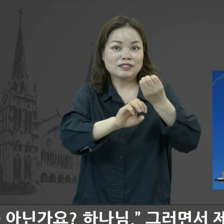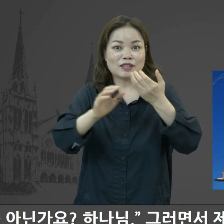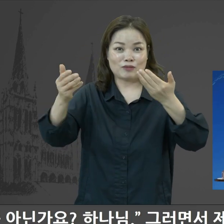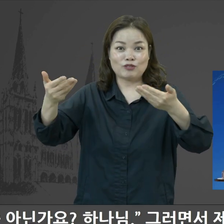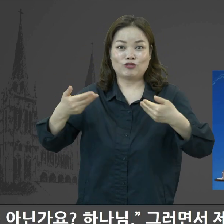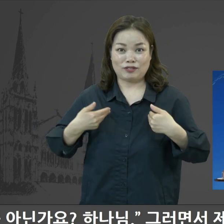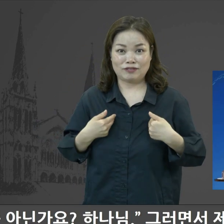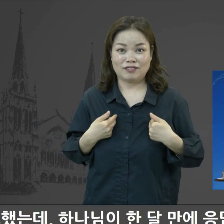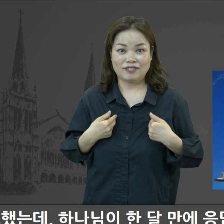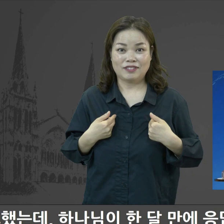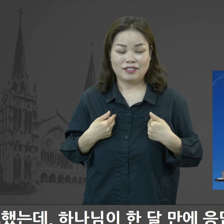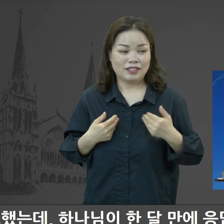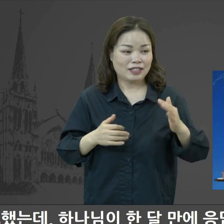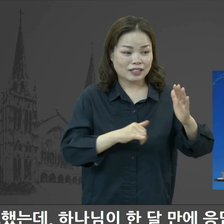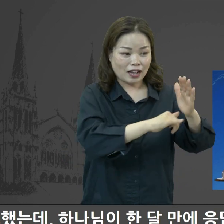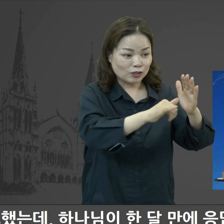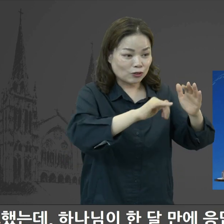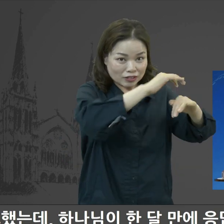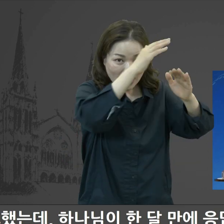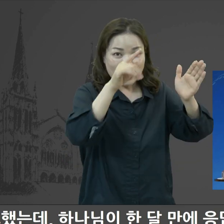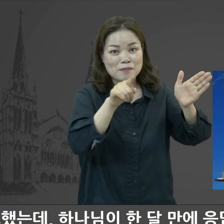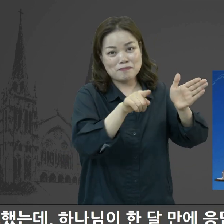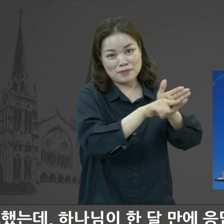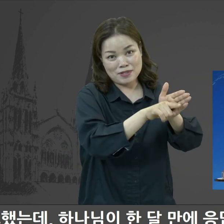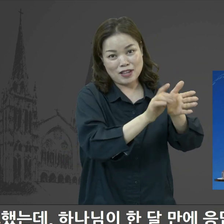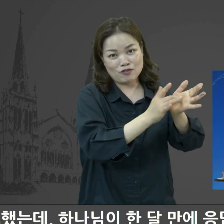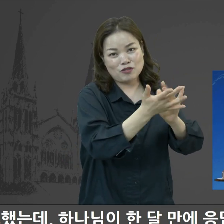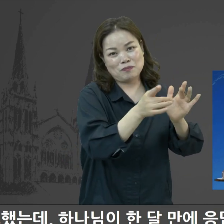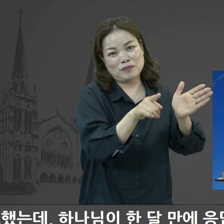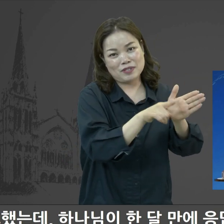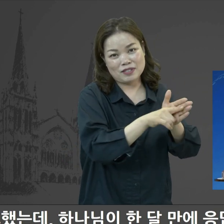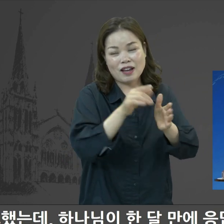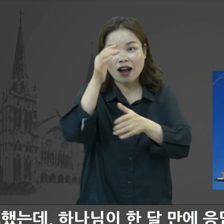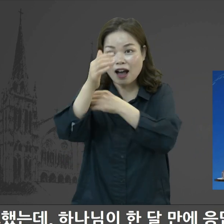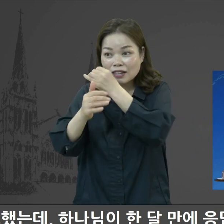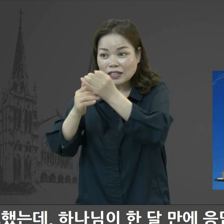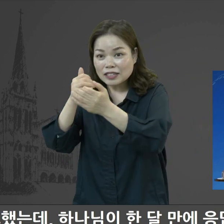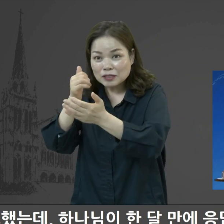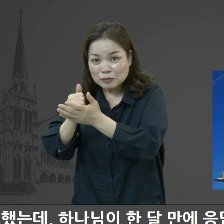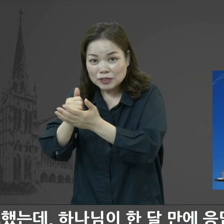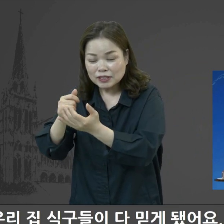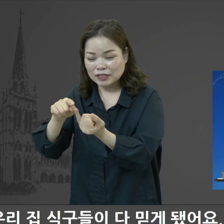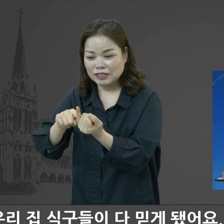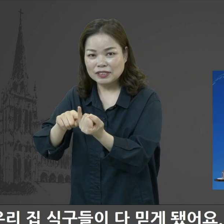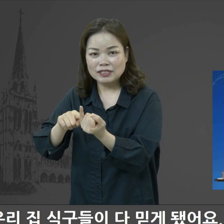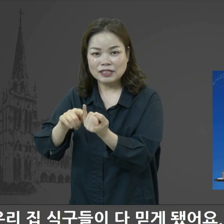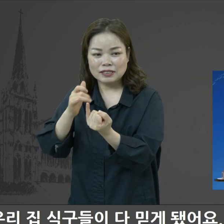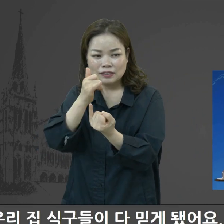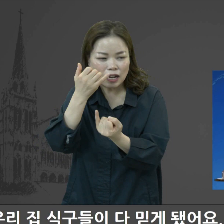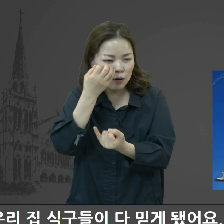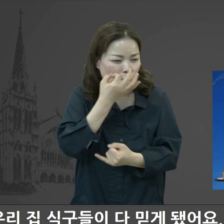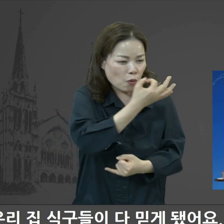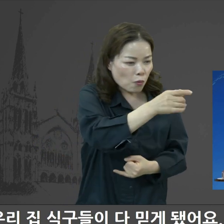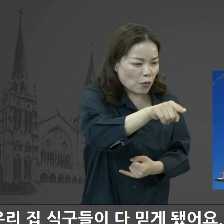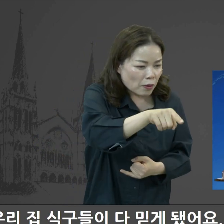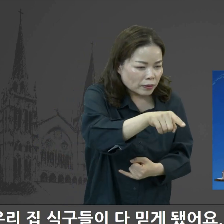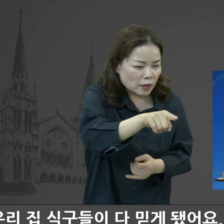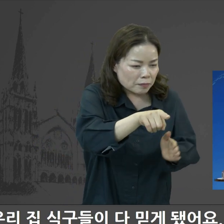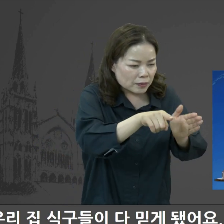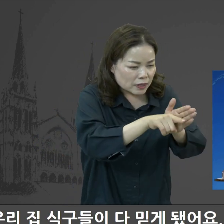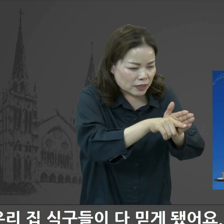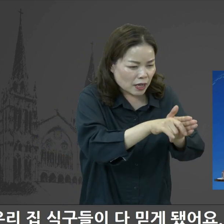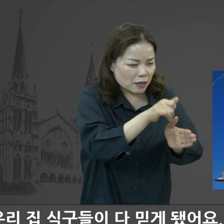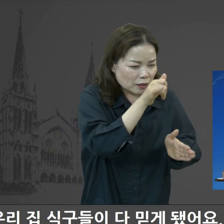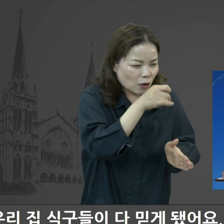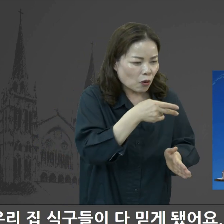거예요. 그래서 우리 집 식구들이 다 믿게 됐어요. 그때부터 하나님이 저한테요, 사람들만 보면요 믿나 안